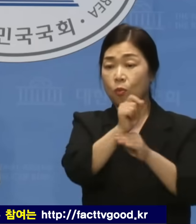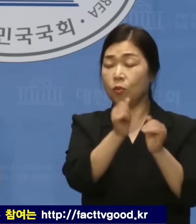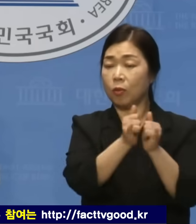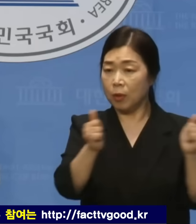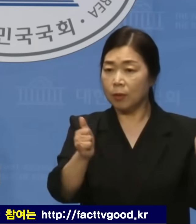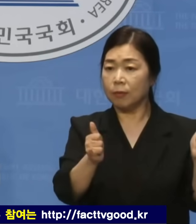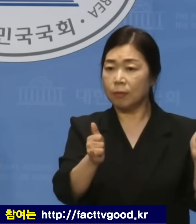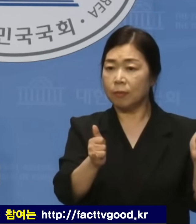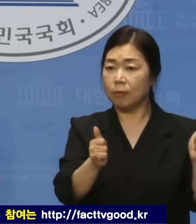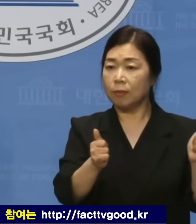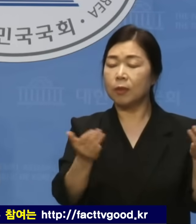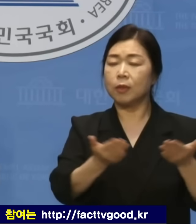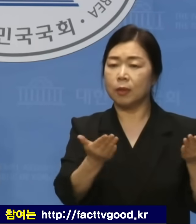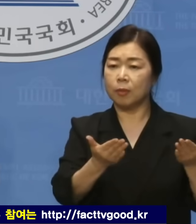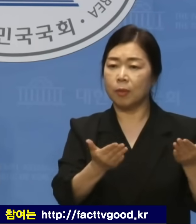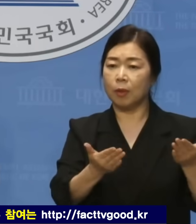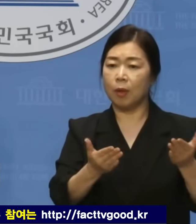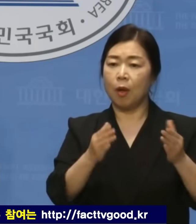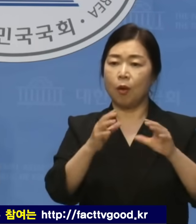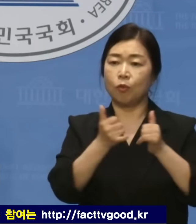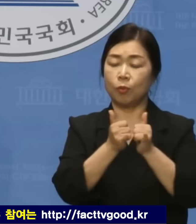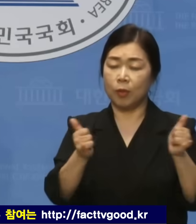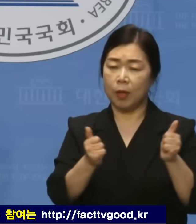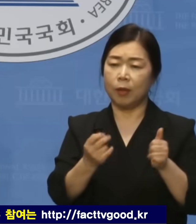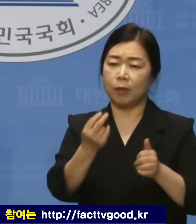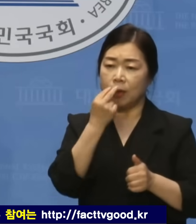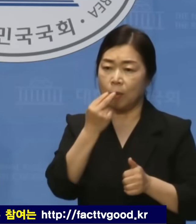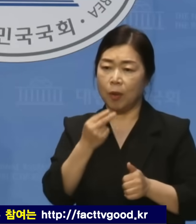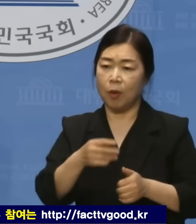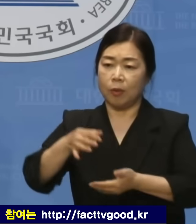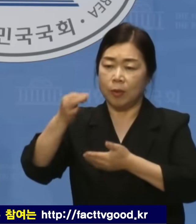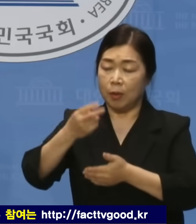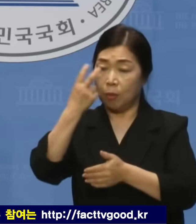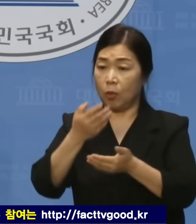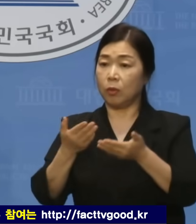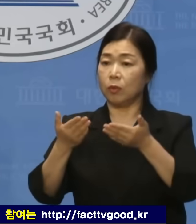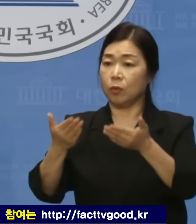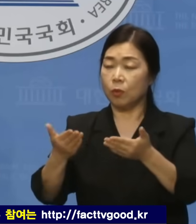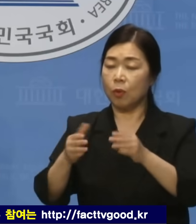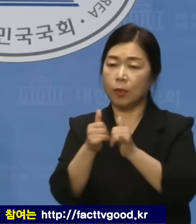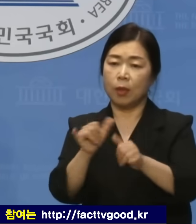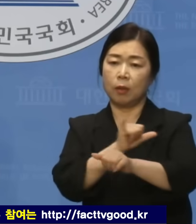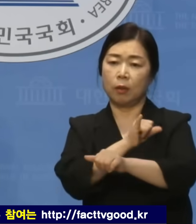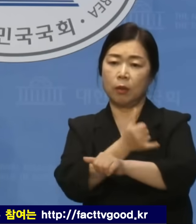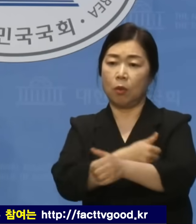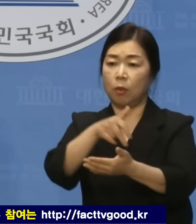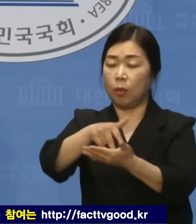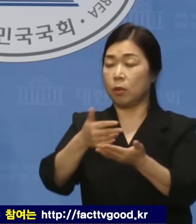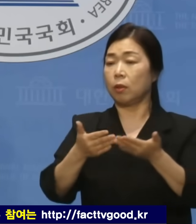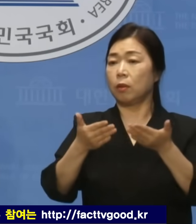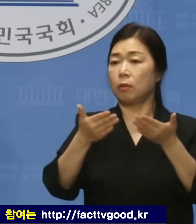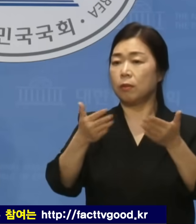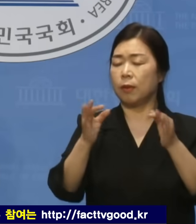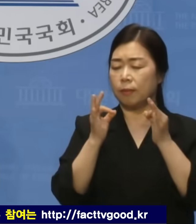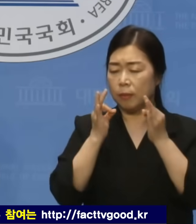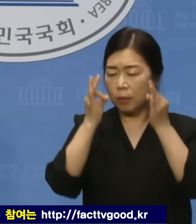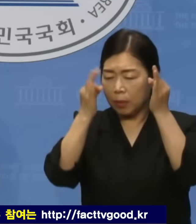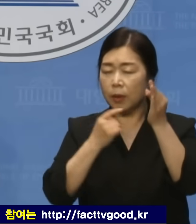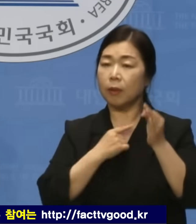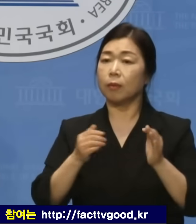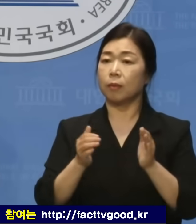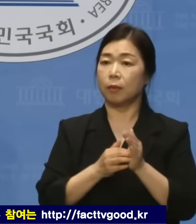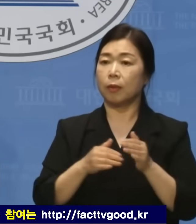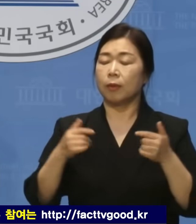국민의 생명과 재산을 보호하고 절제된 법 집행으로 국민의 인권을 보장하는 데 최선을 다해왔던